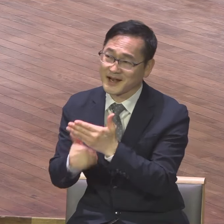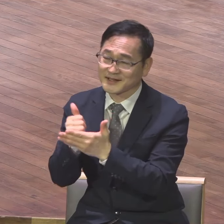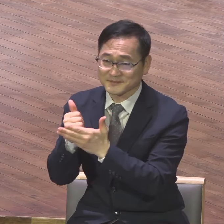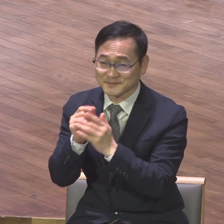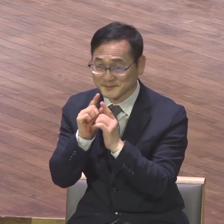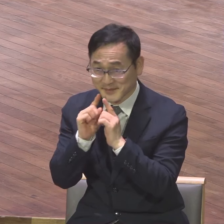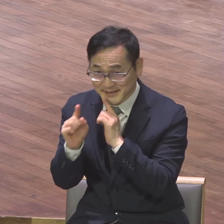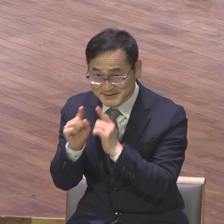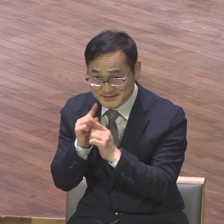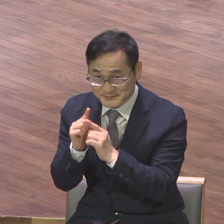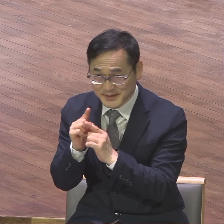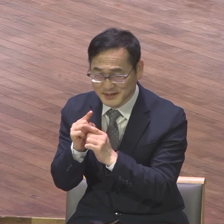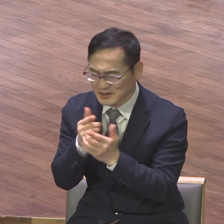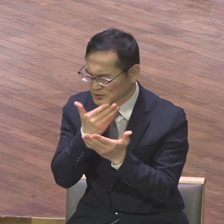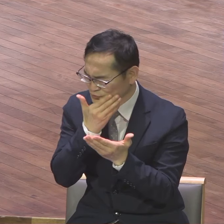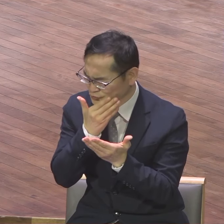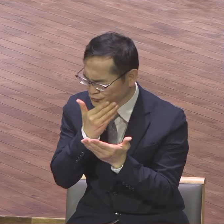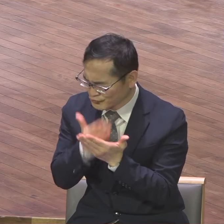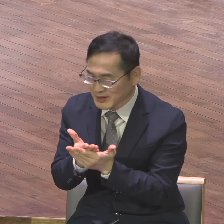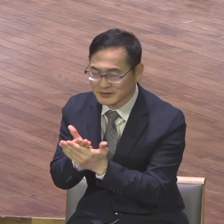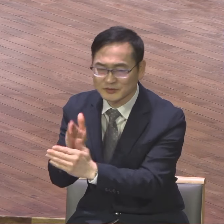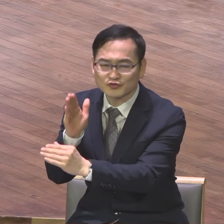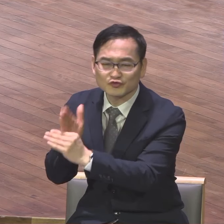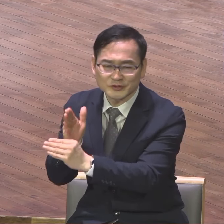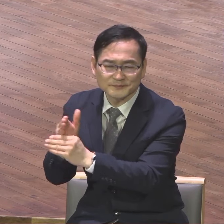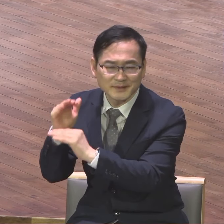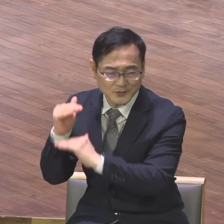뭐요? 핵심의 핵심.